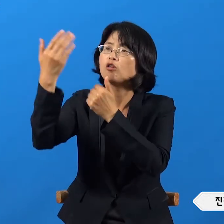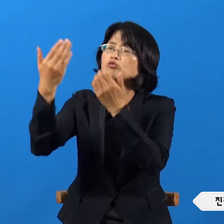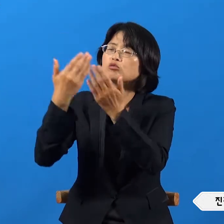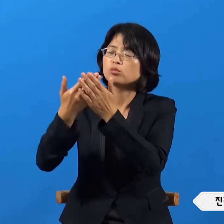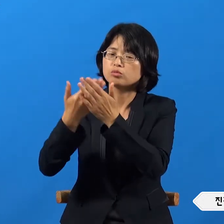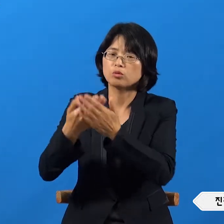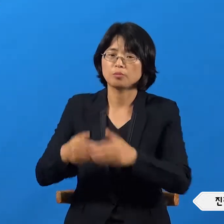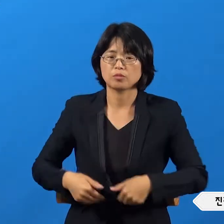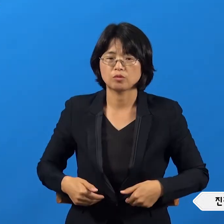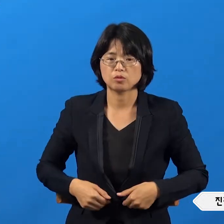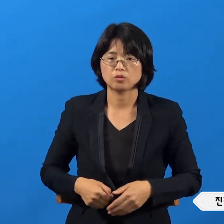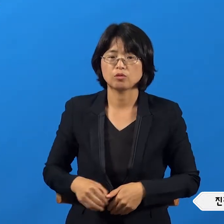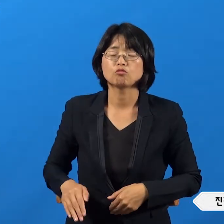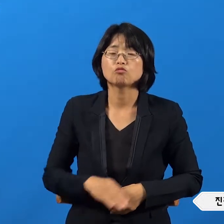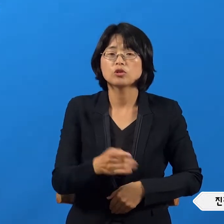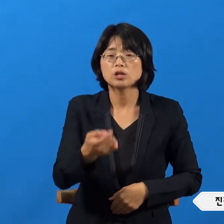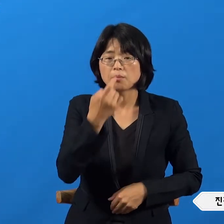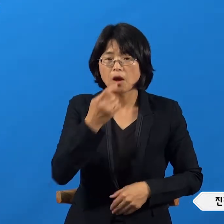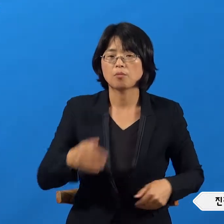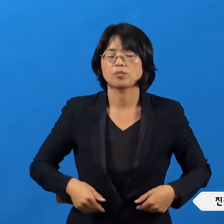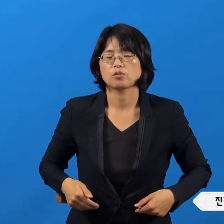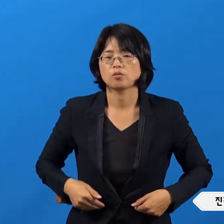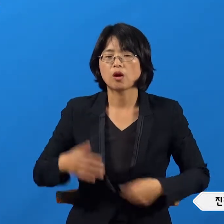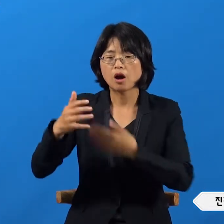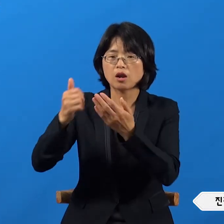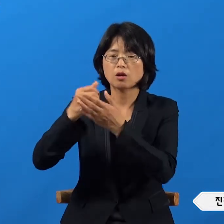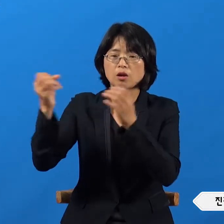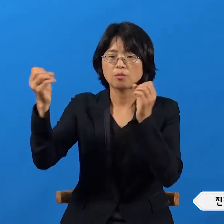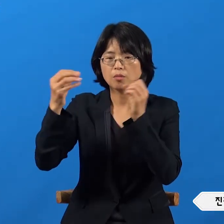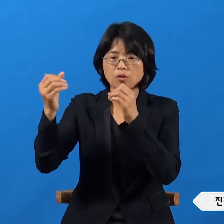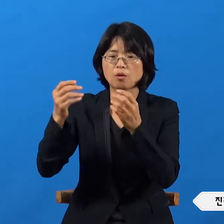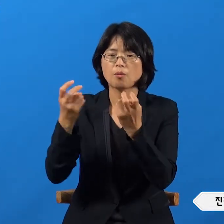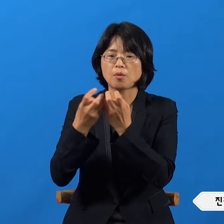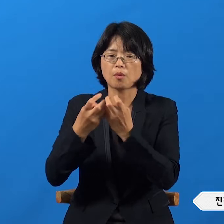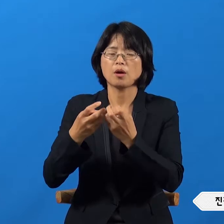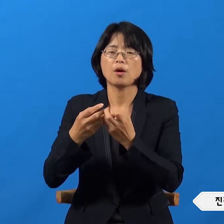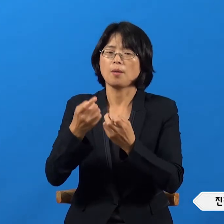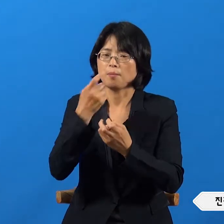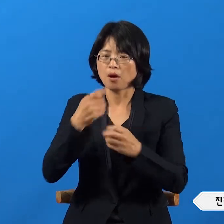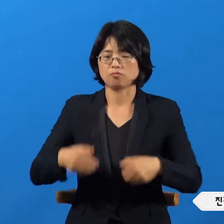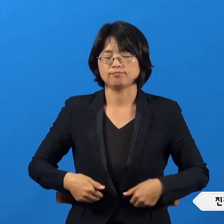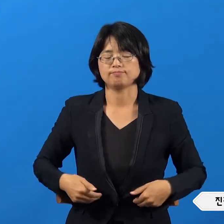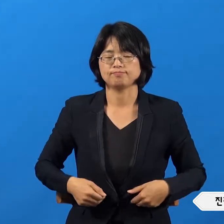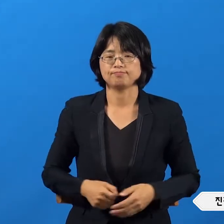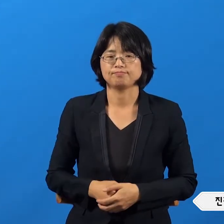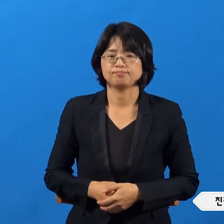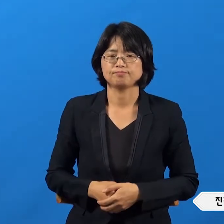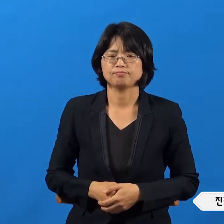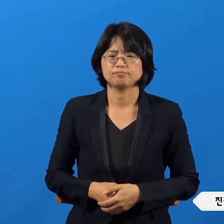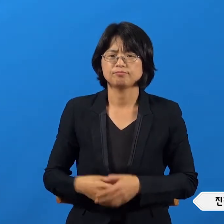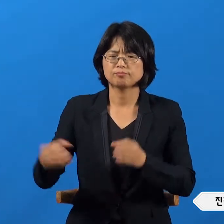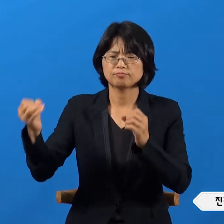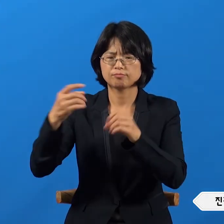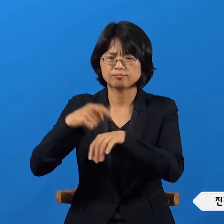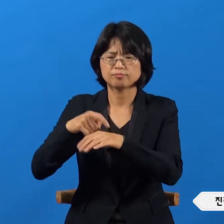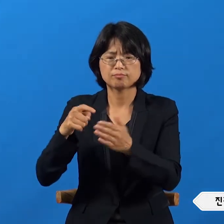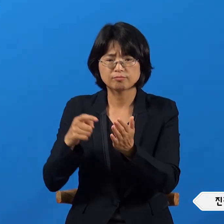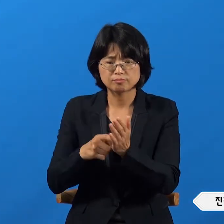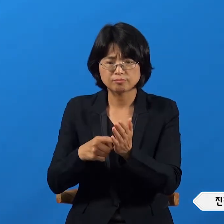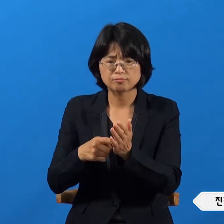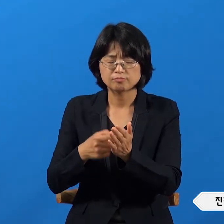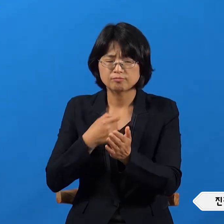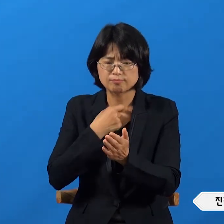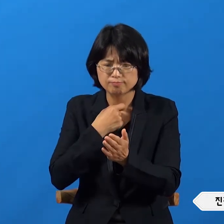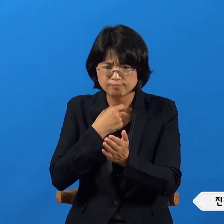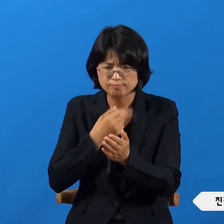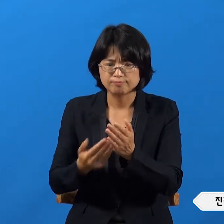하나님과 대화하는 법을 배워야 합니다. 하나님과 대화하고 싶은 마음이 있도록 우리 삶